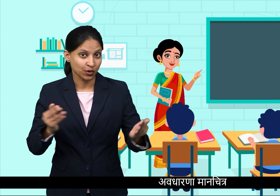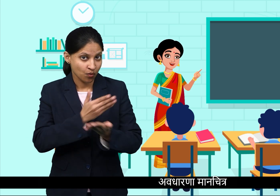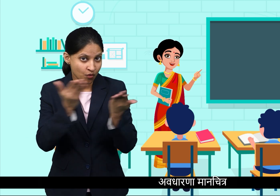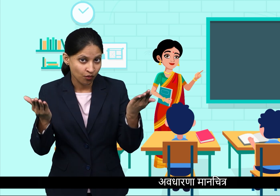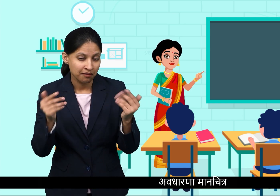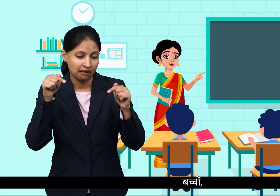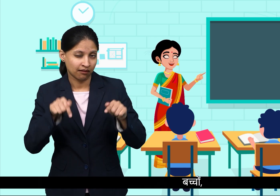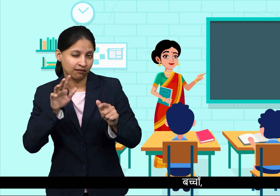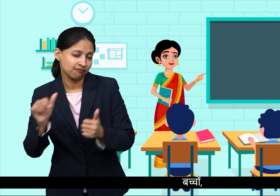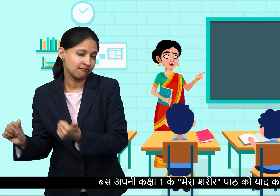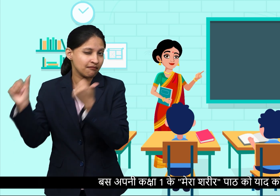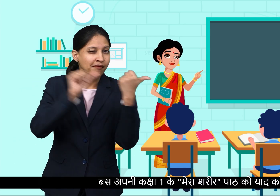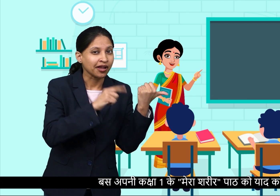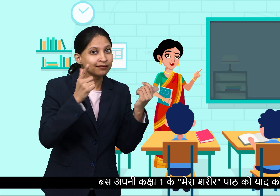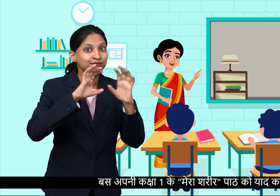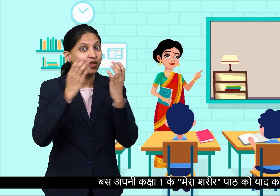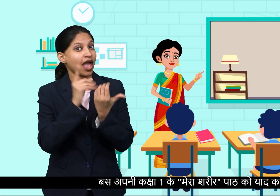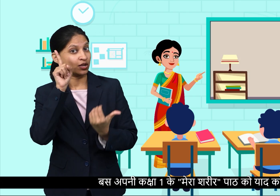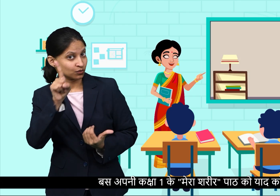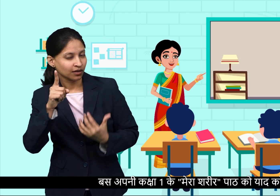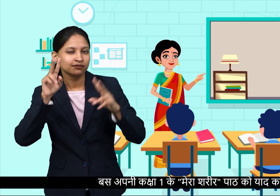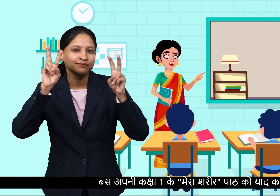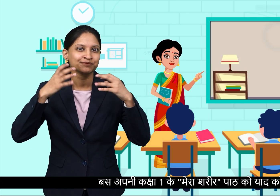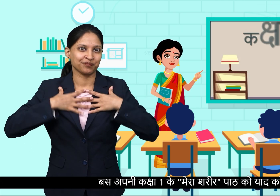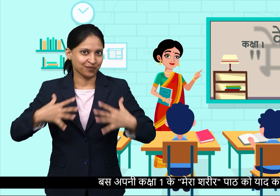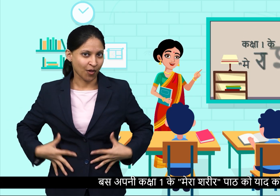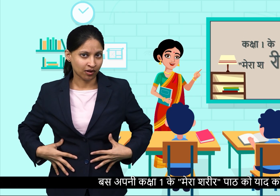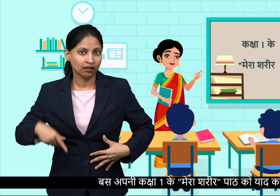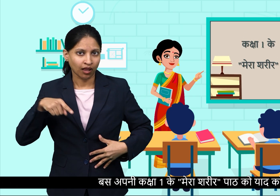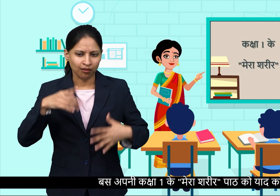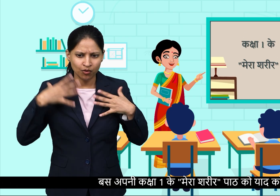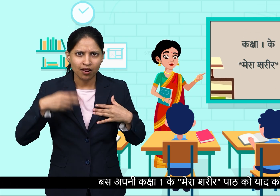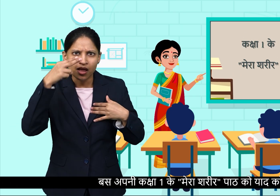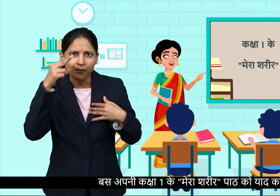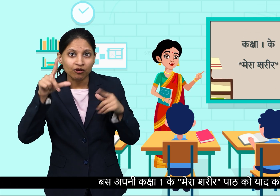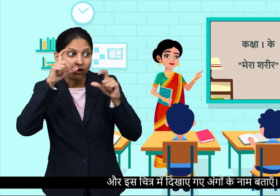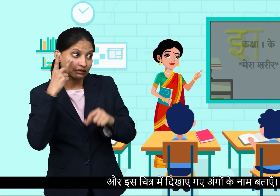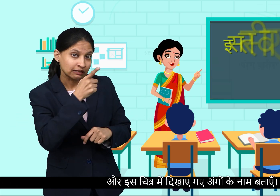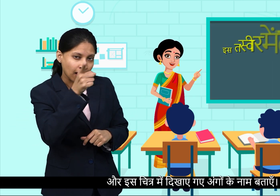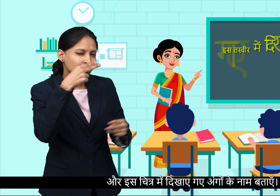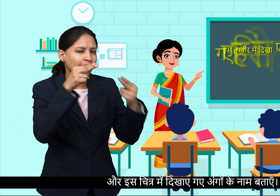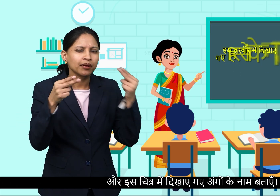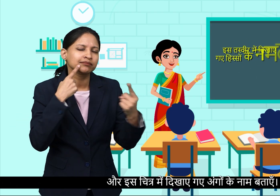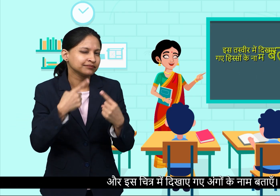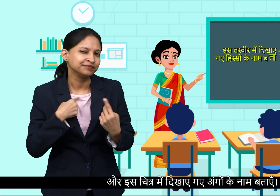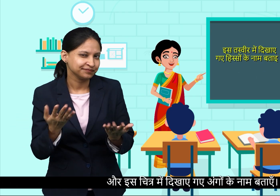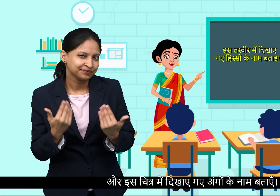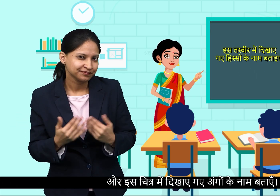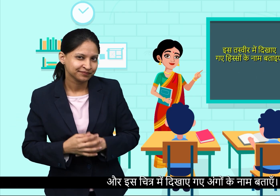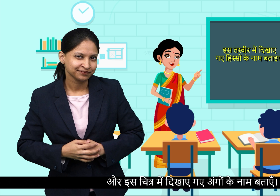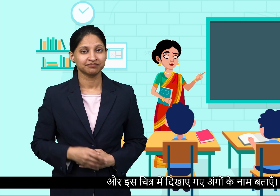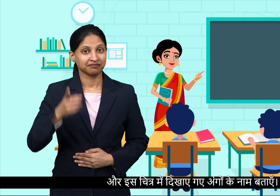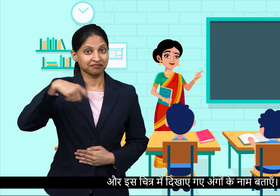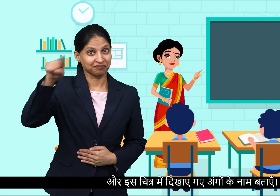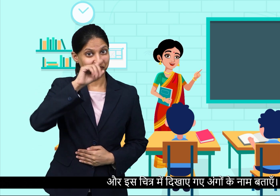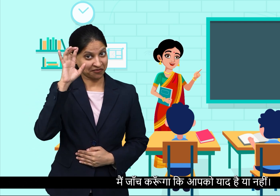अवधारणा मानचित्र। बच्चों, बस अपनी कक्षा 1 में मेरा शरीर पाठ को याद करें और इस चित्र में दिखाए गए अंगों